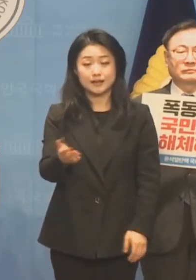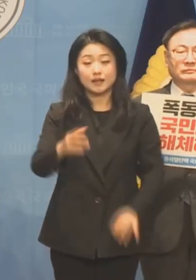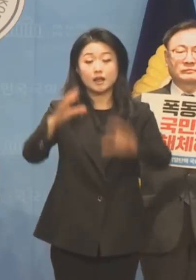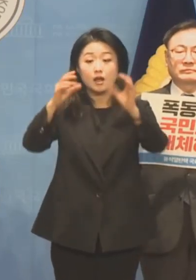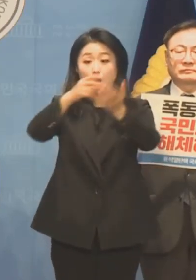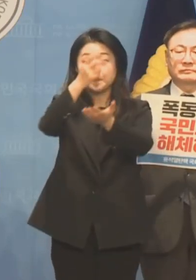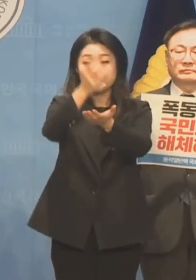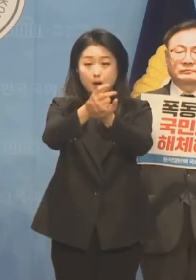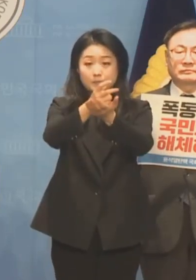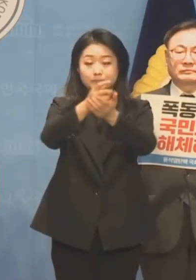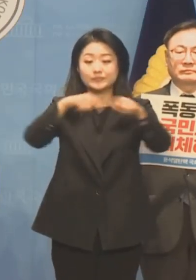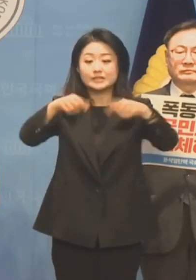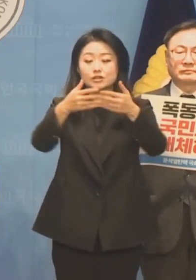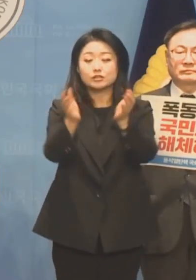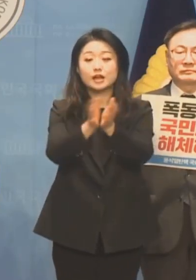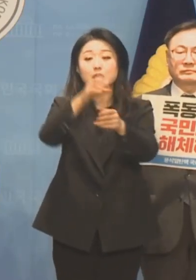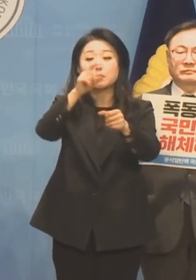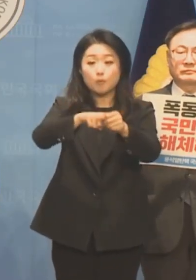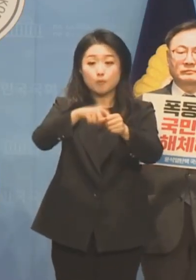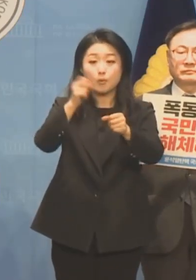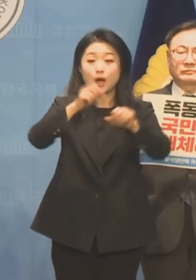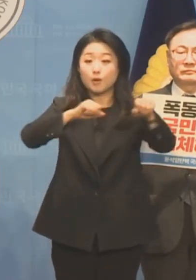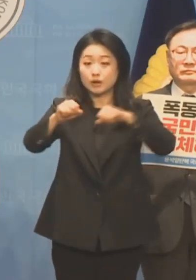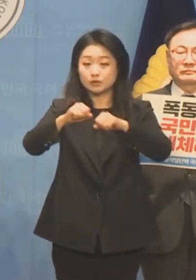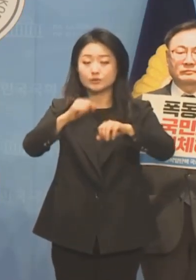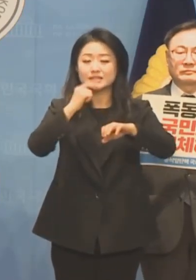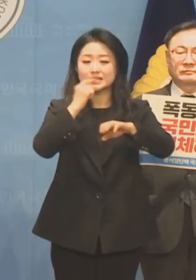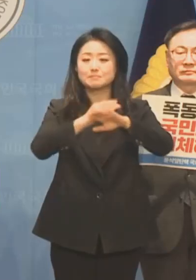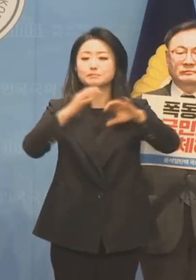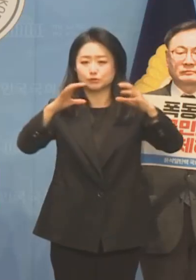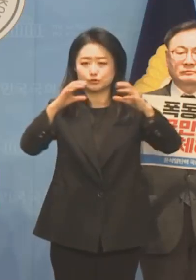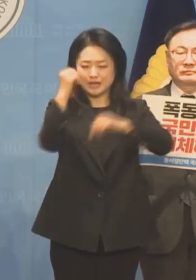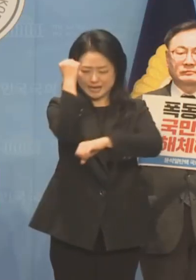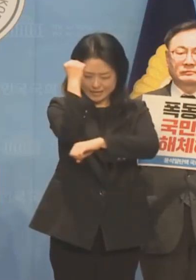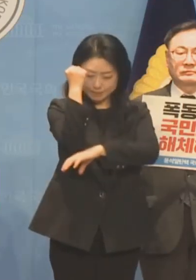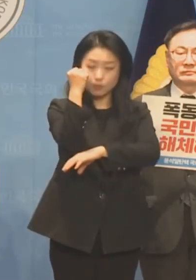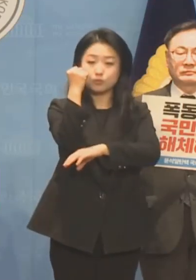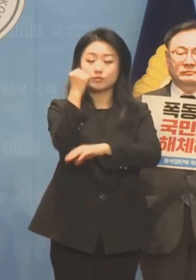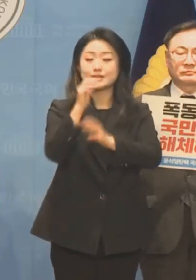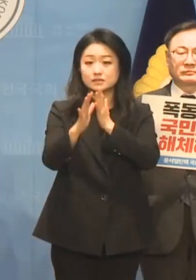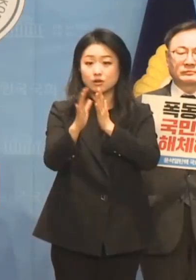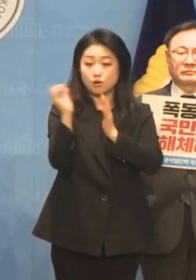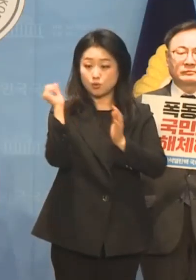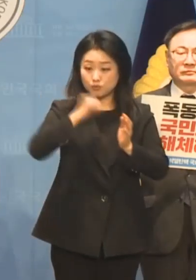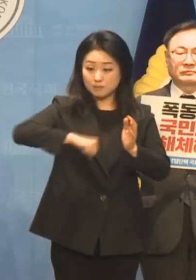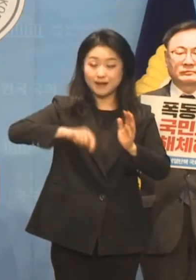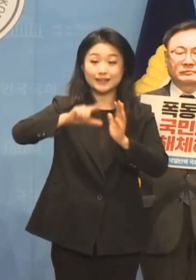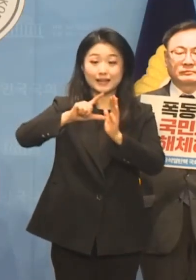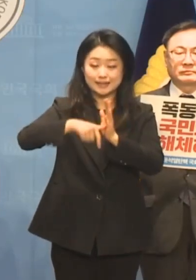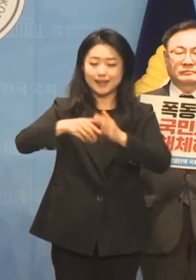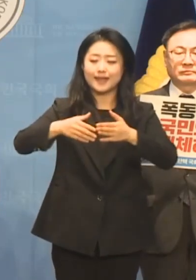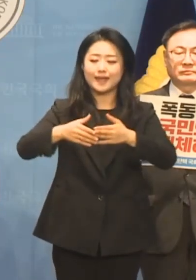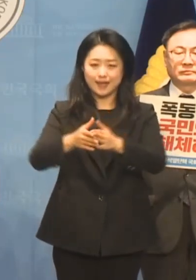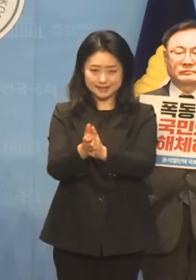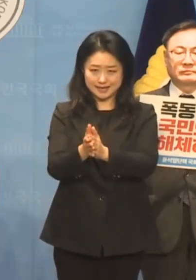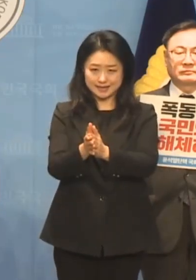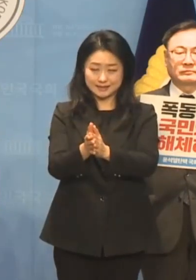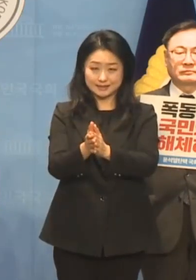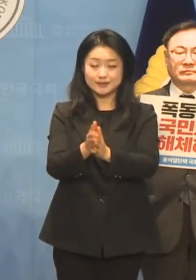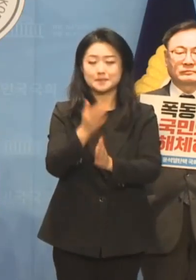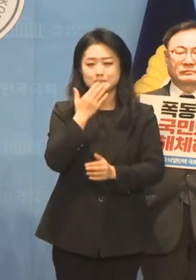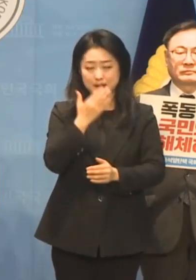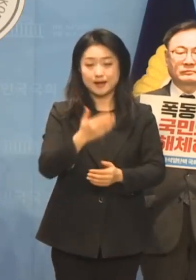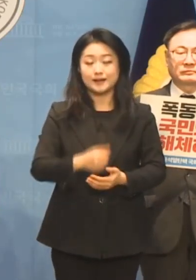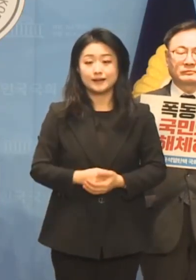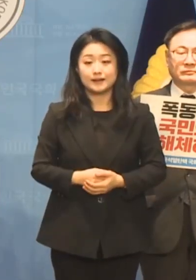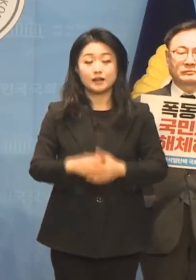오직 정당의 목적이나 활동이 민주적 기본 질서에 위배될 때를 정당 해산의 요건으로 규정하고